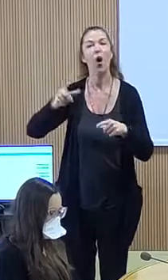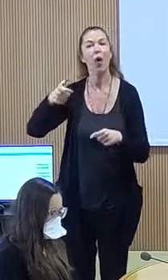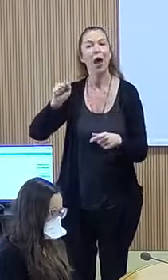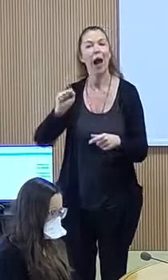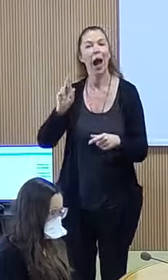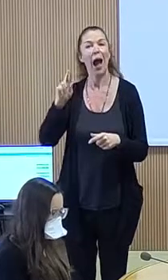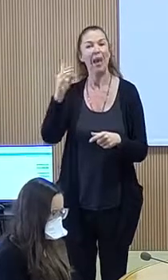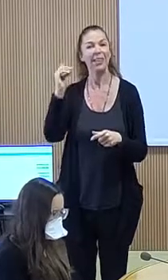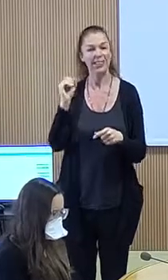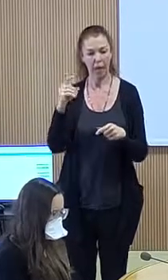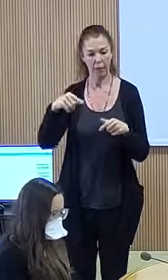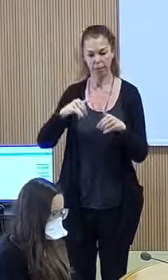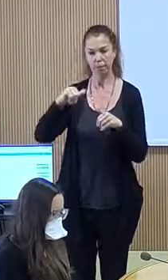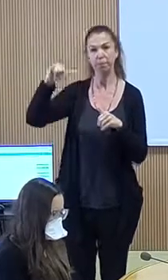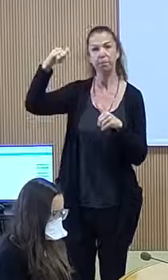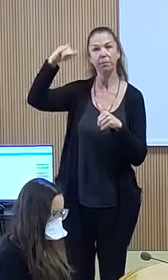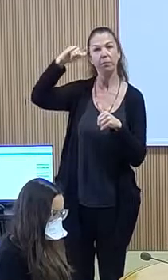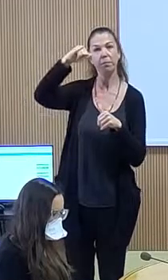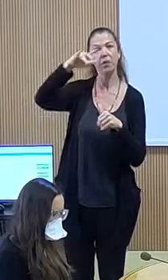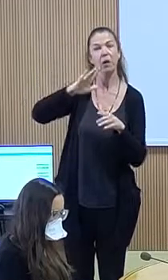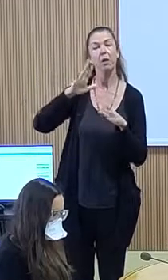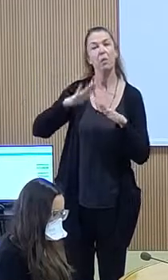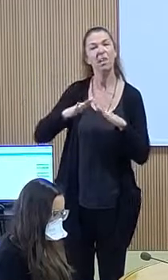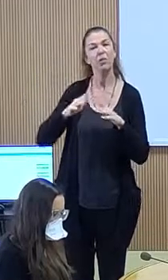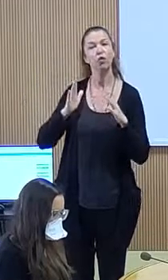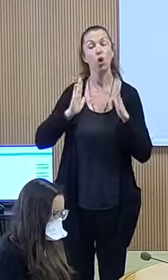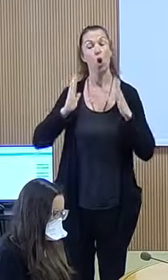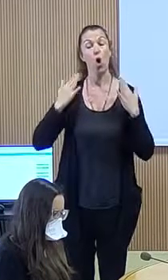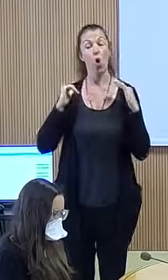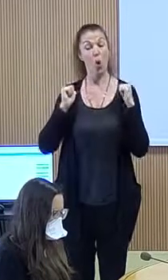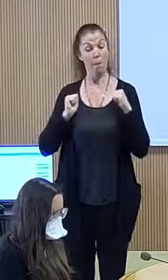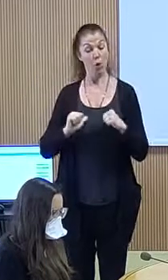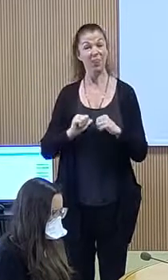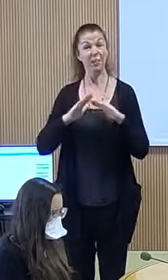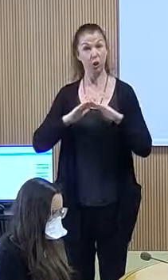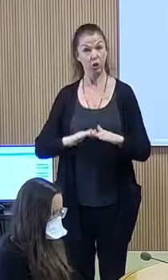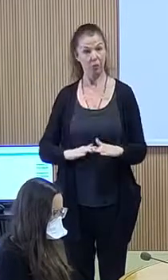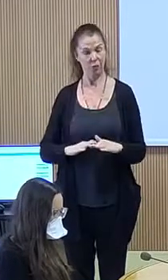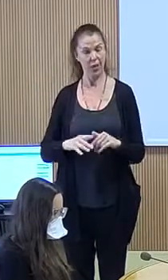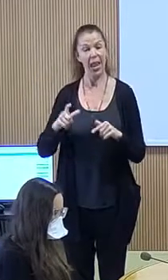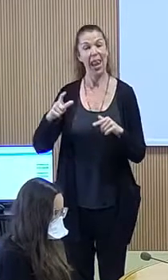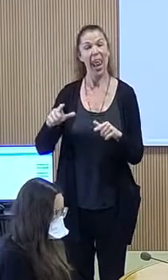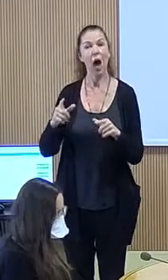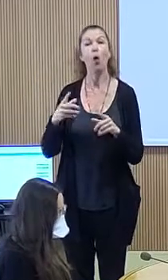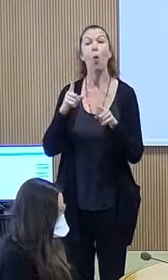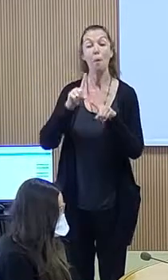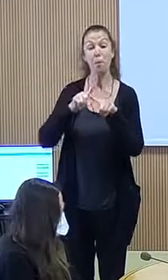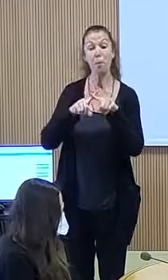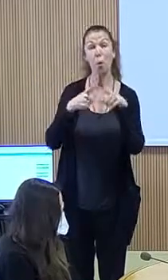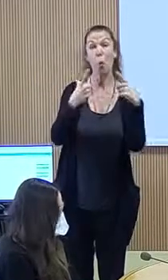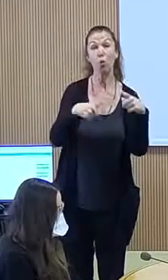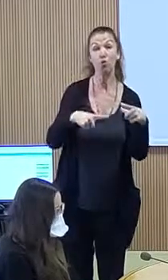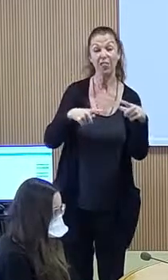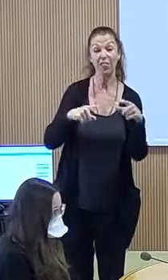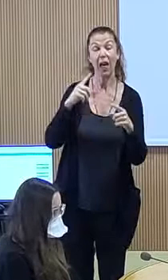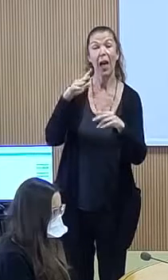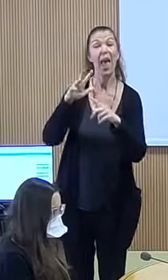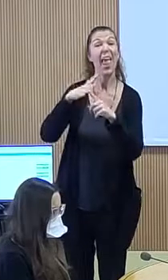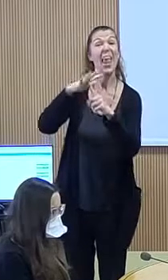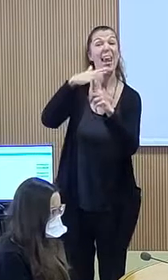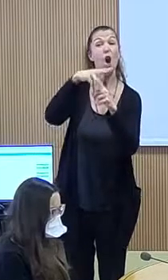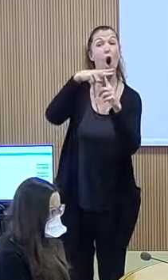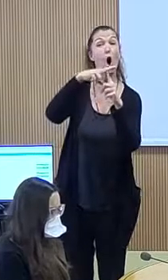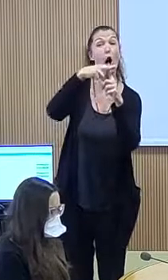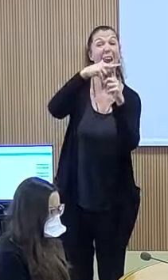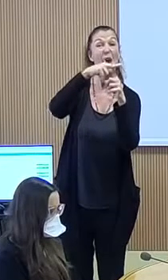leggero della protezione civile e sia sul lago di garda e anche sulla città con un elicottero race messo a disposizione e ringrazio l'arma